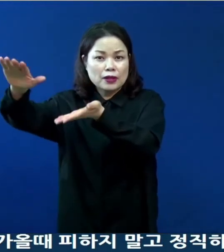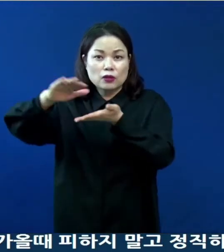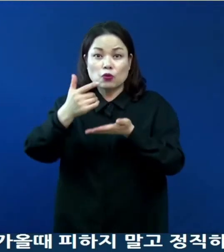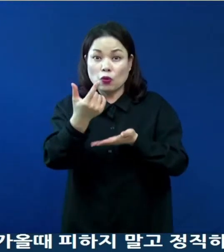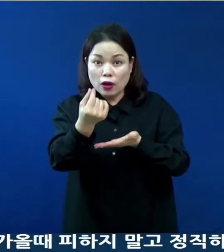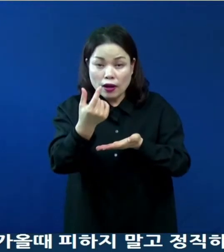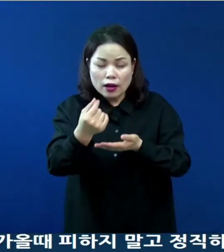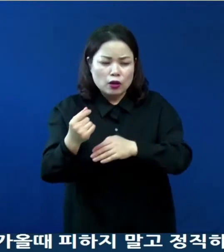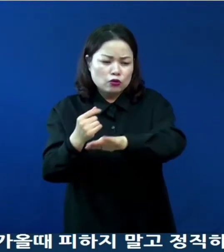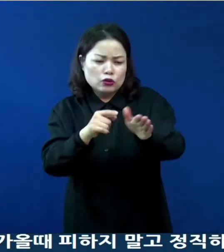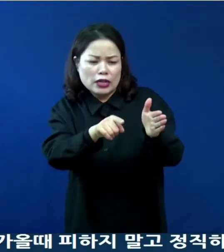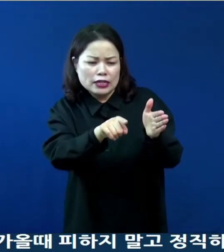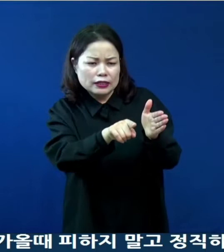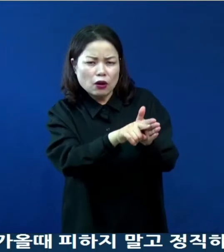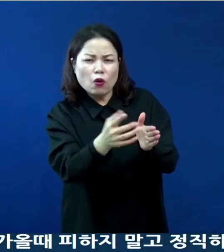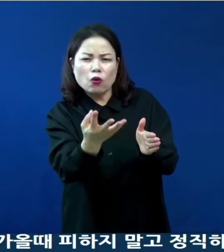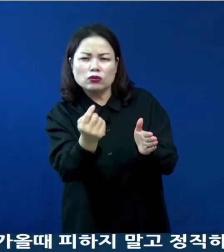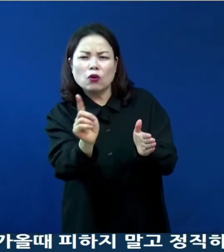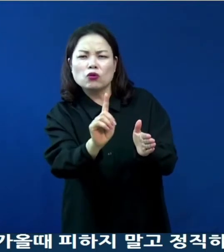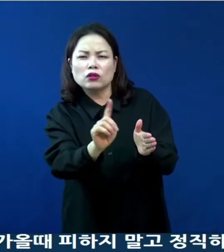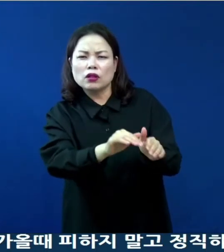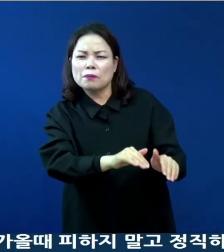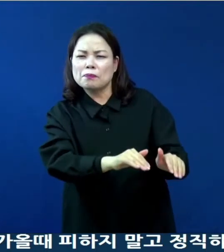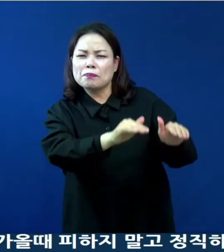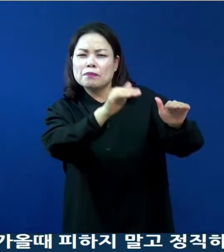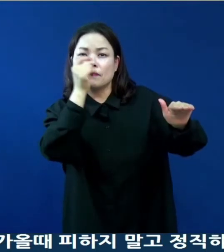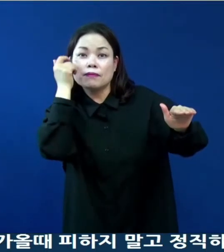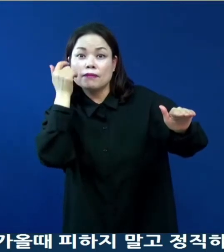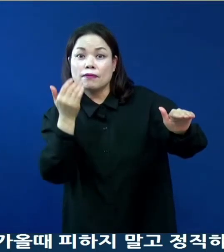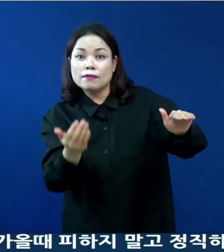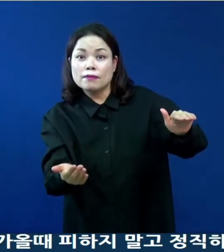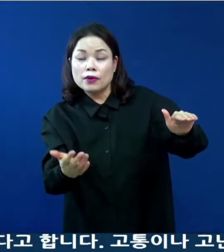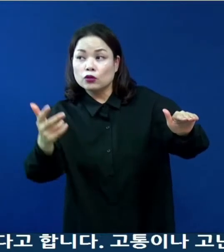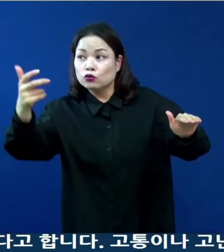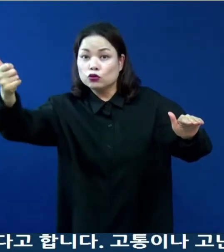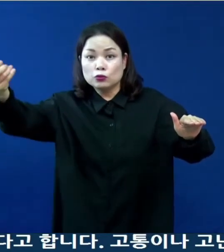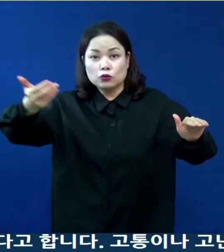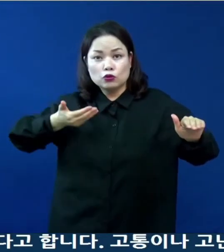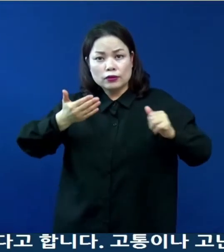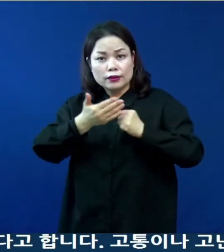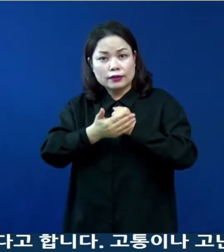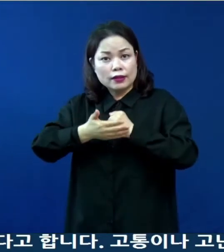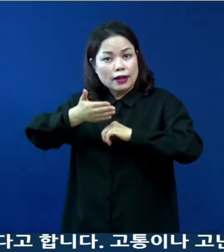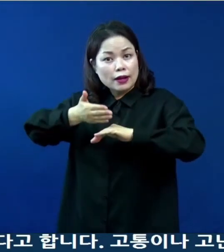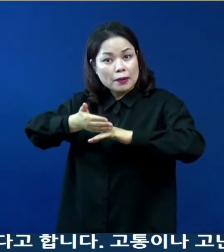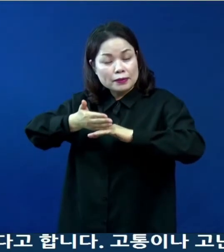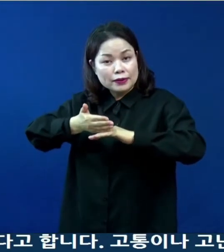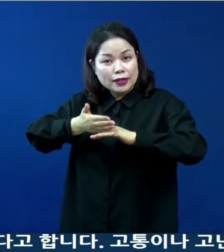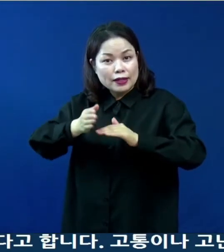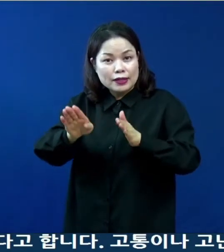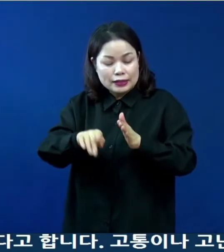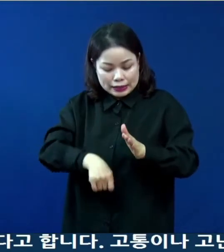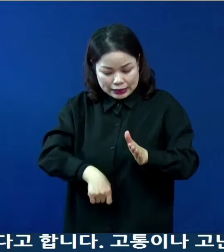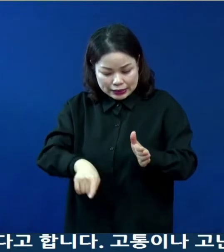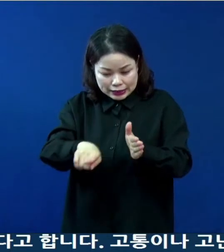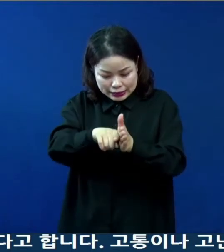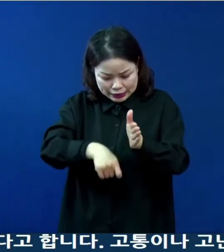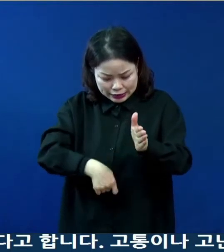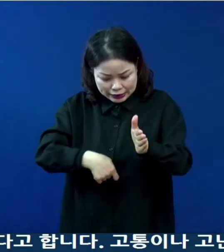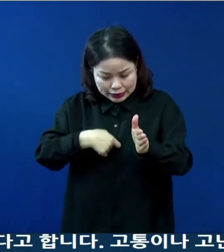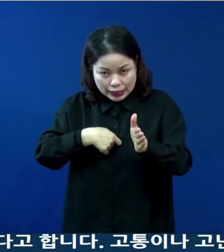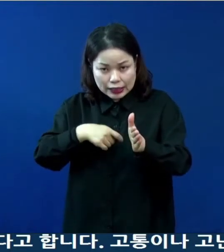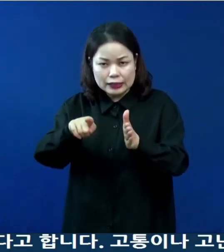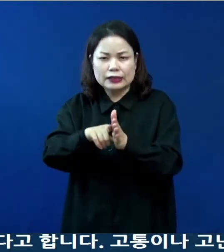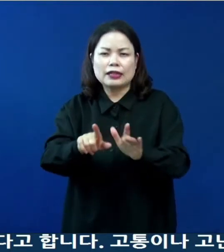됩니다. 우리의 신앙이 언제 어떻게 성장하는가, 주님이 주시는 은혜에 감사해서 신실하게 신앙생활을 해나갈